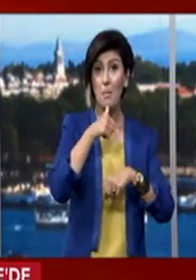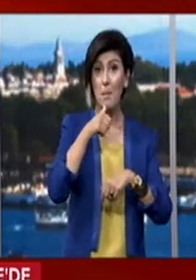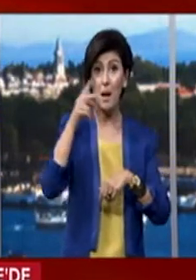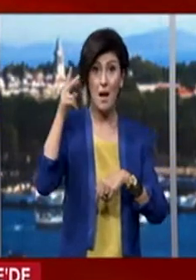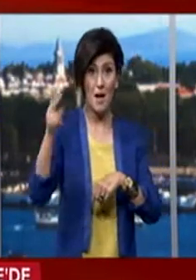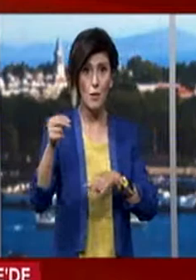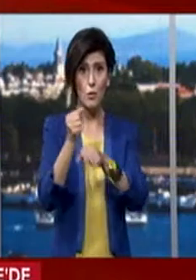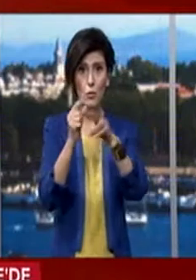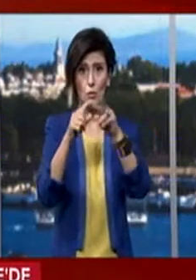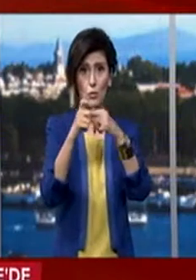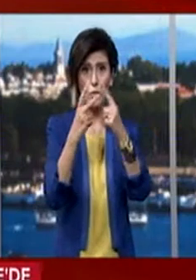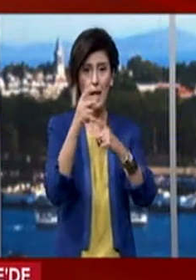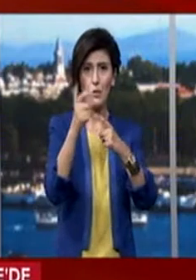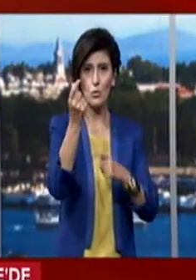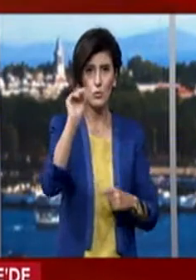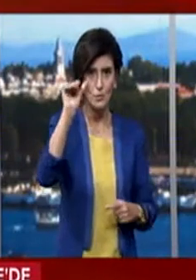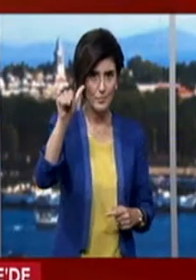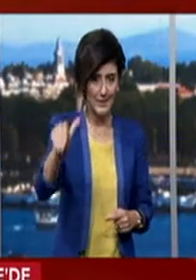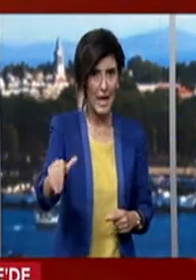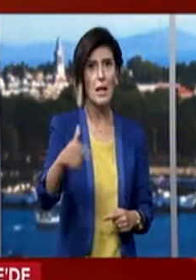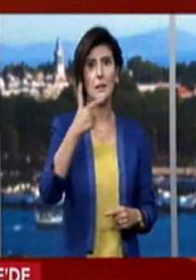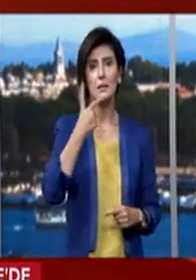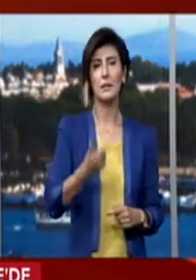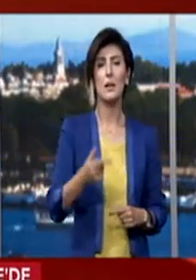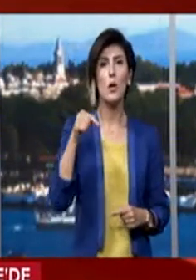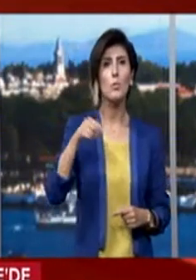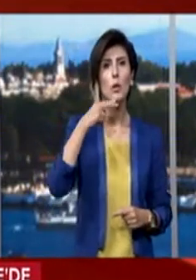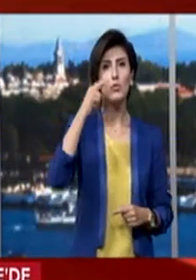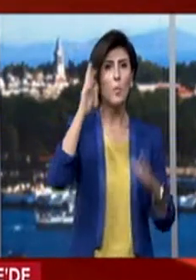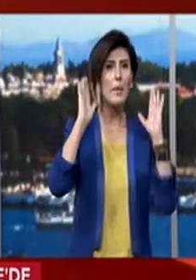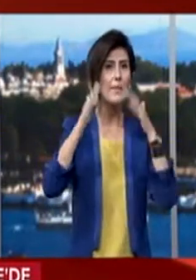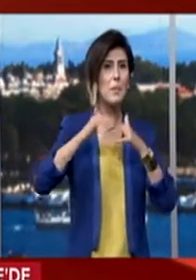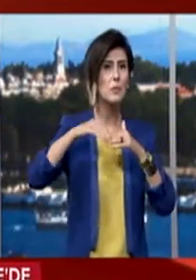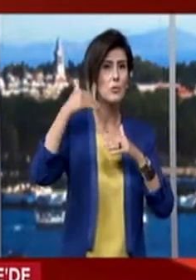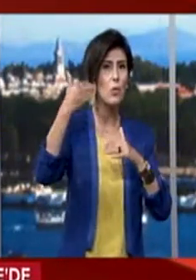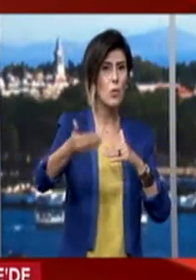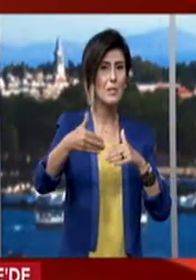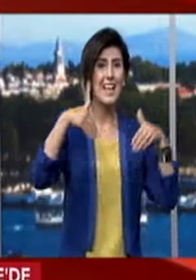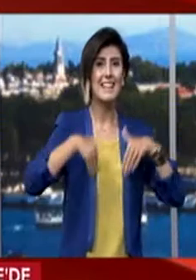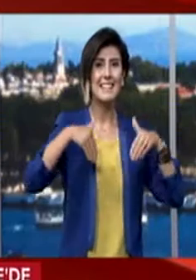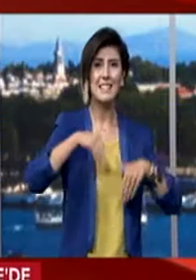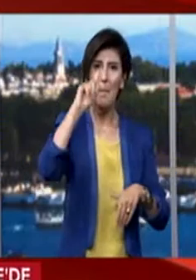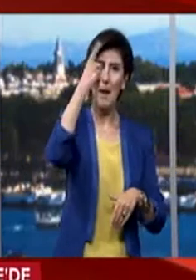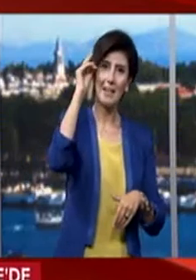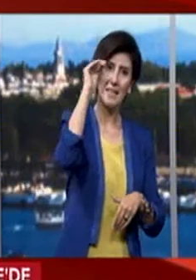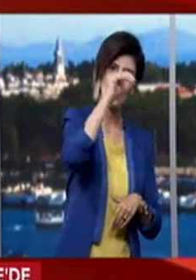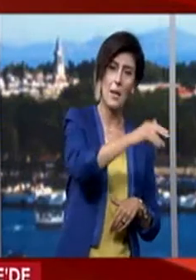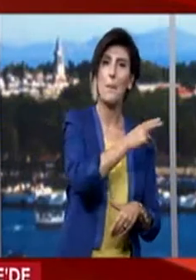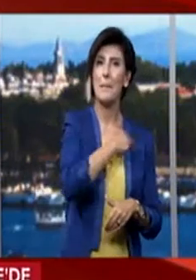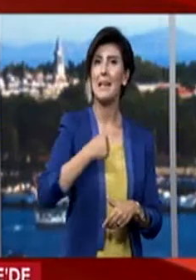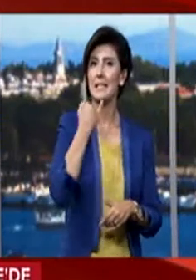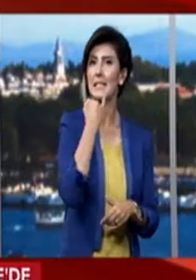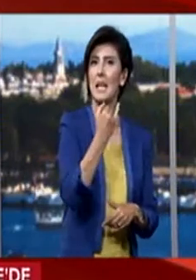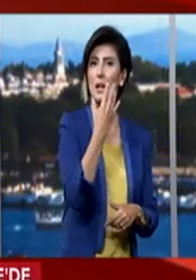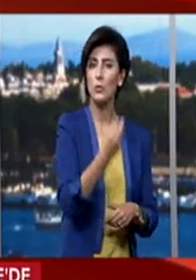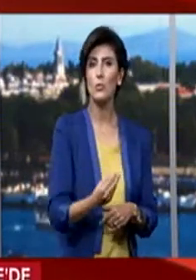Güneysu'ya gelmişti, sevgi gösterileriyle karşılanmıştı. Burada Cuma namazını kıldıktan sonra Rize merkeze inecek, bir belediye ziyareti olacak.